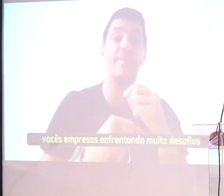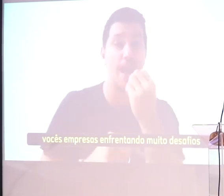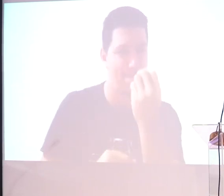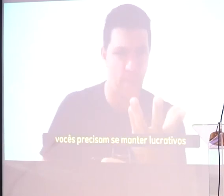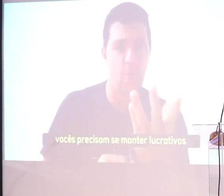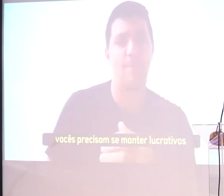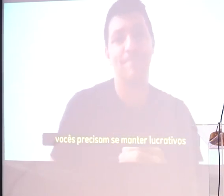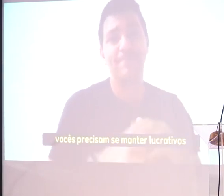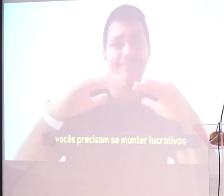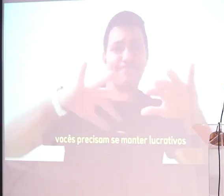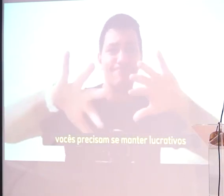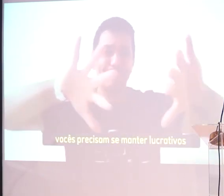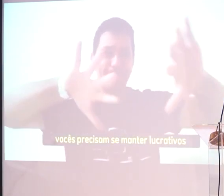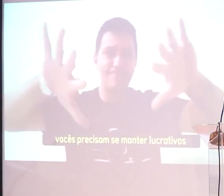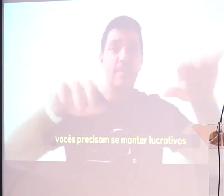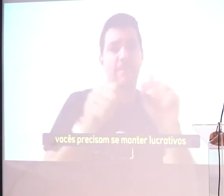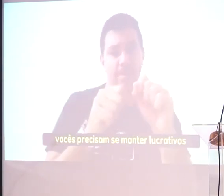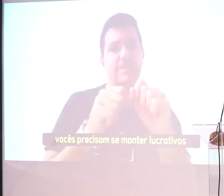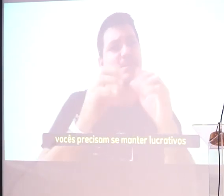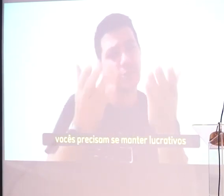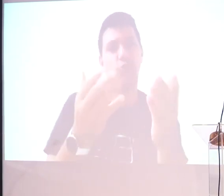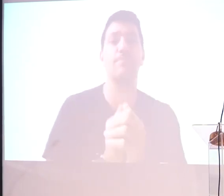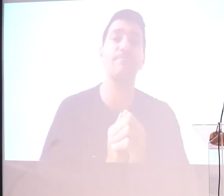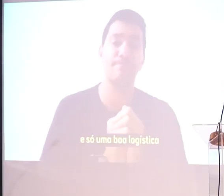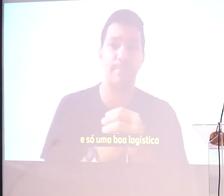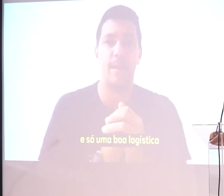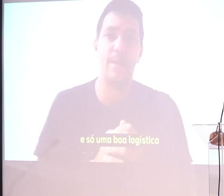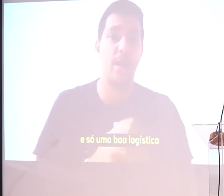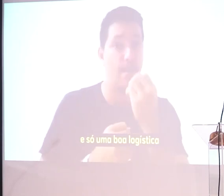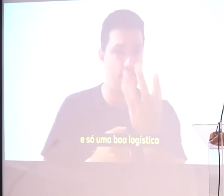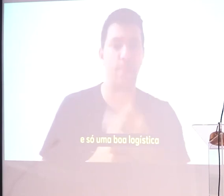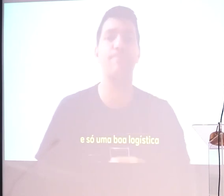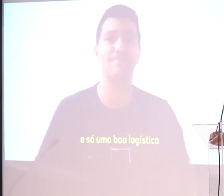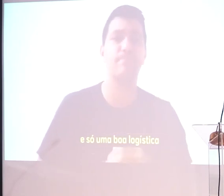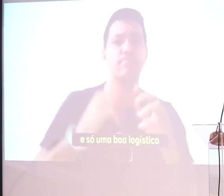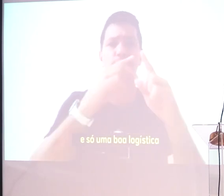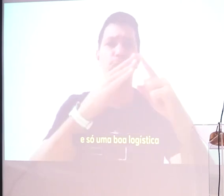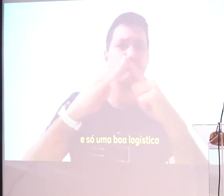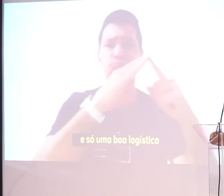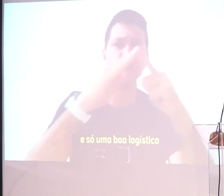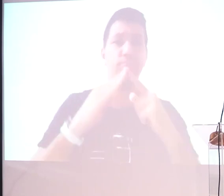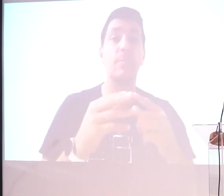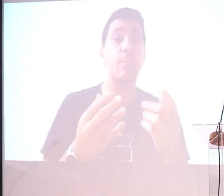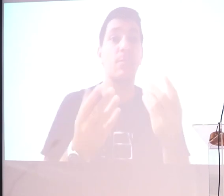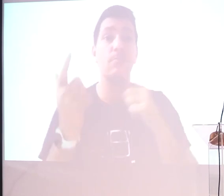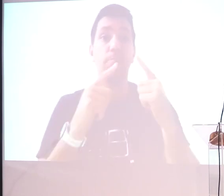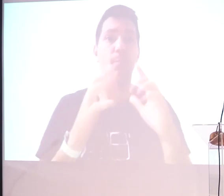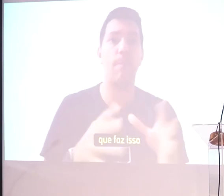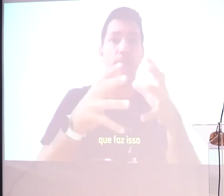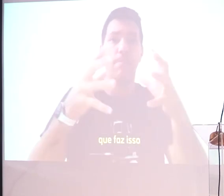Vocês precisam se manter lucrativos. E só uma boa logística é que faz isso, né?